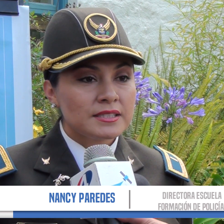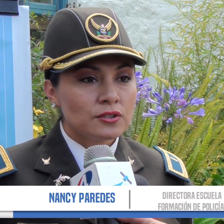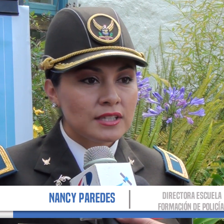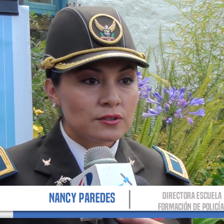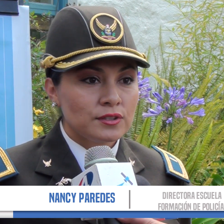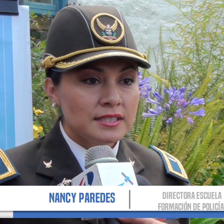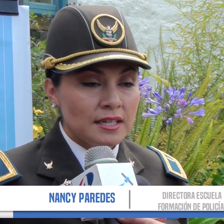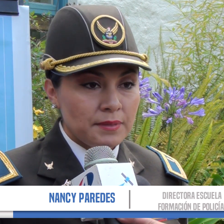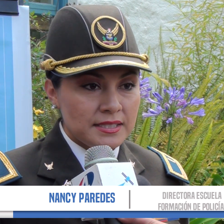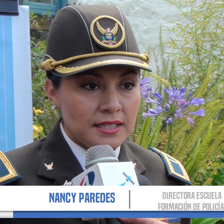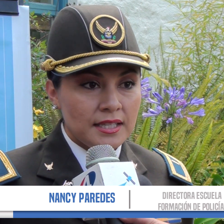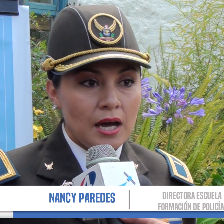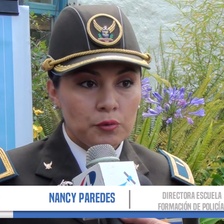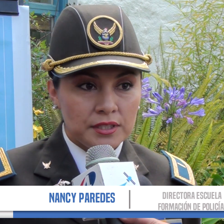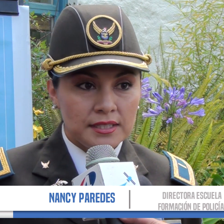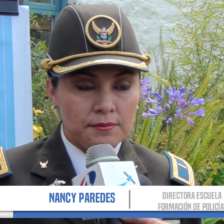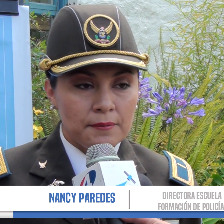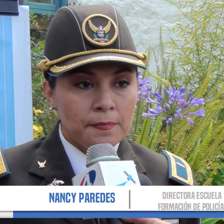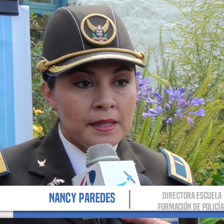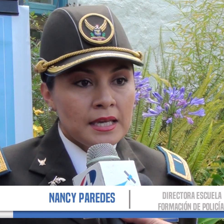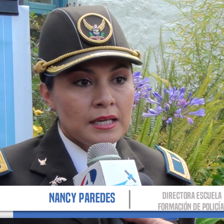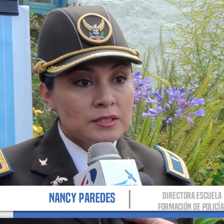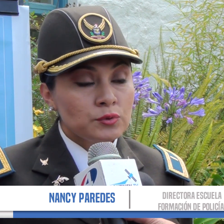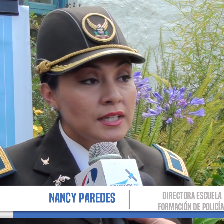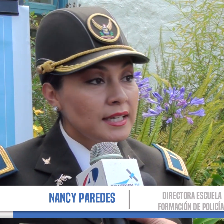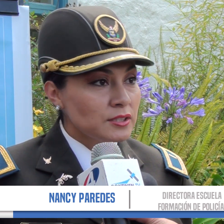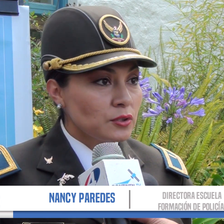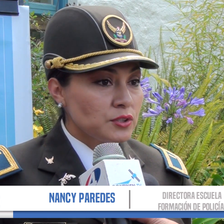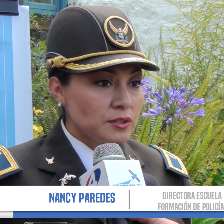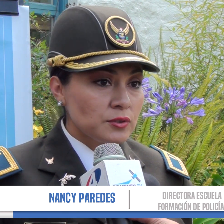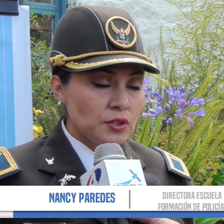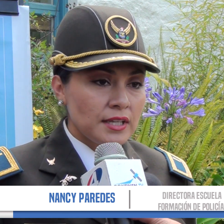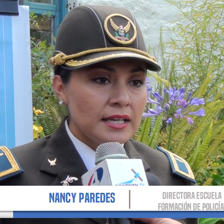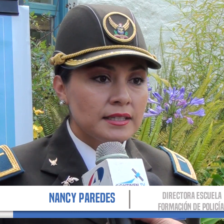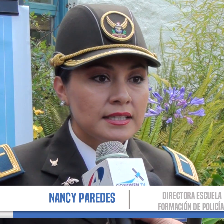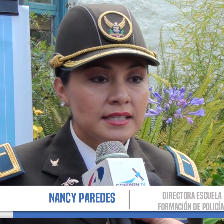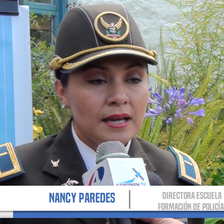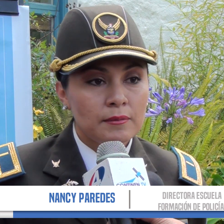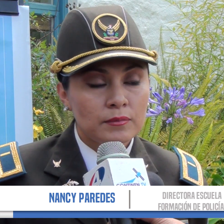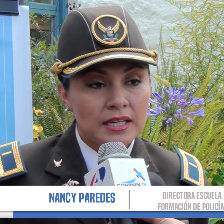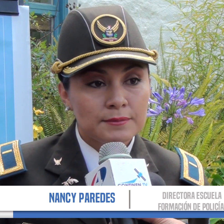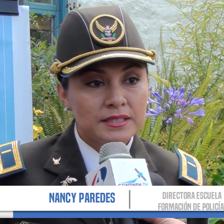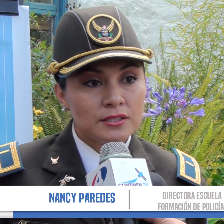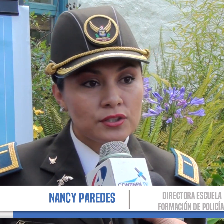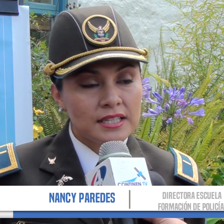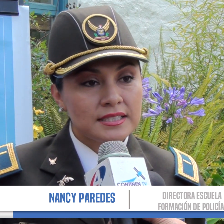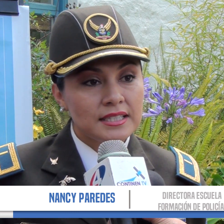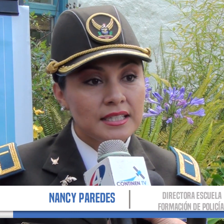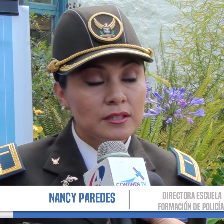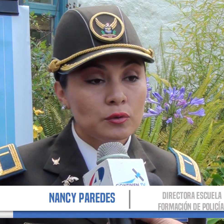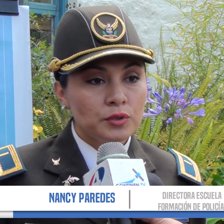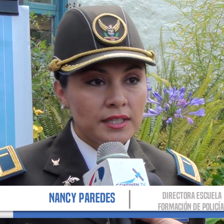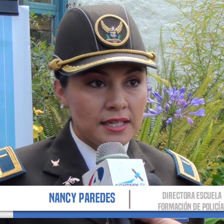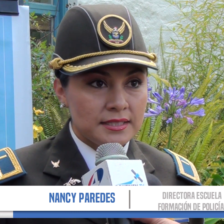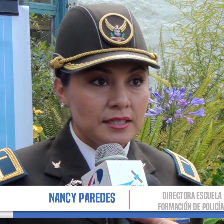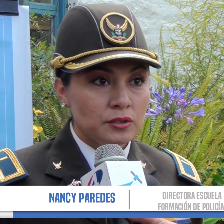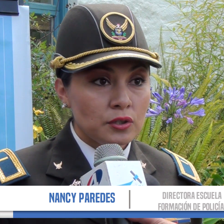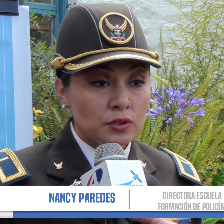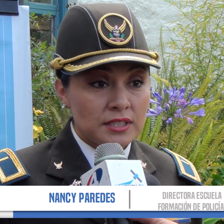personas con discapacidad auditiva. Es un derecho constitucional que sean las personas incluidas en todos los